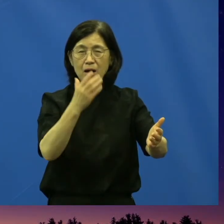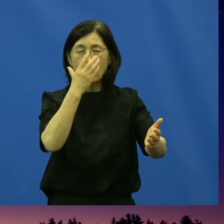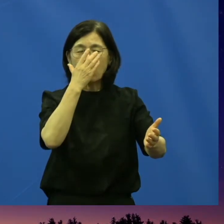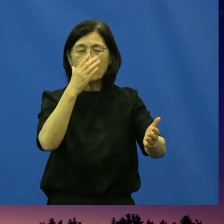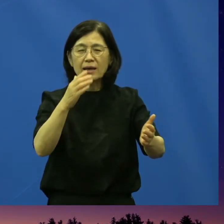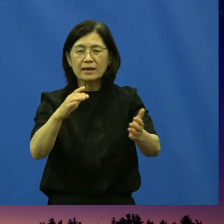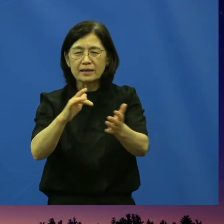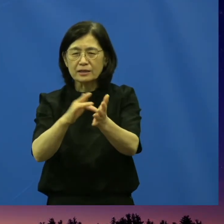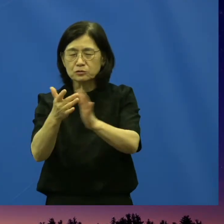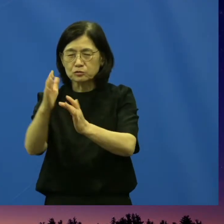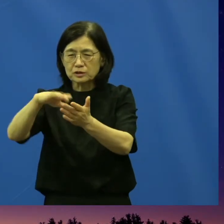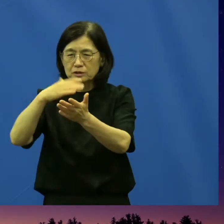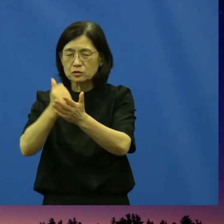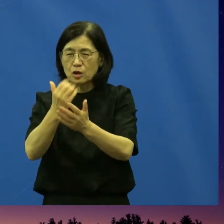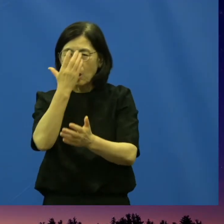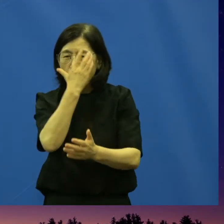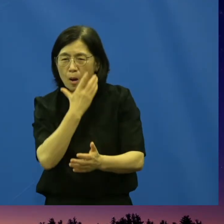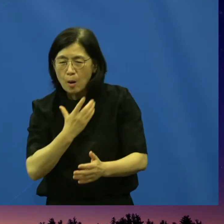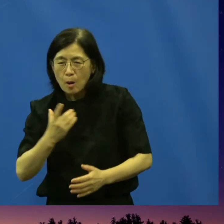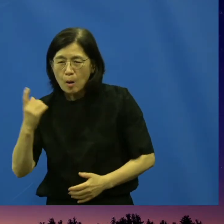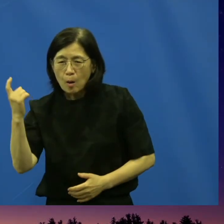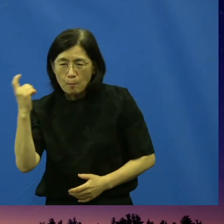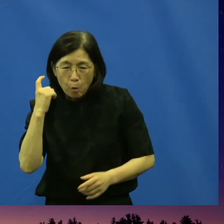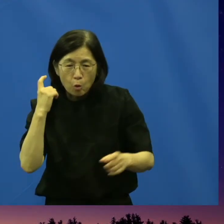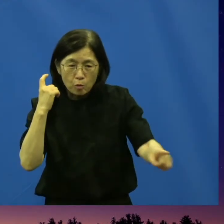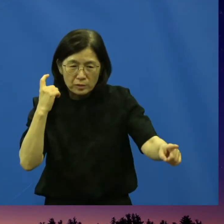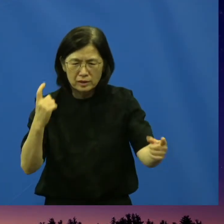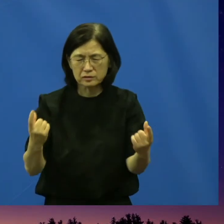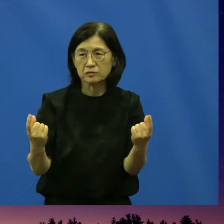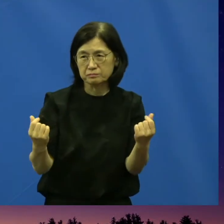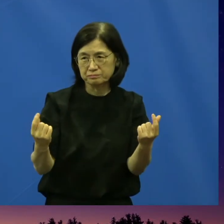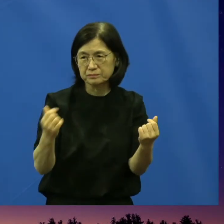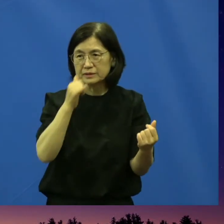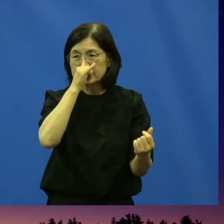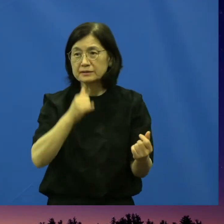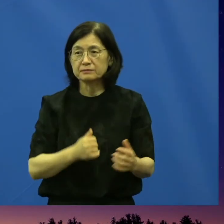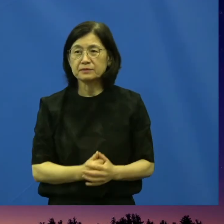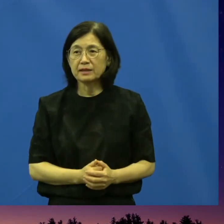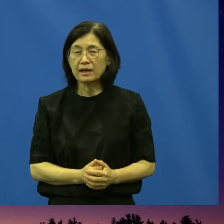있는 일이 바로 이 도피성 안에 있습니다.